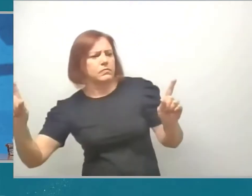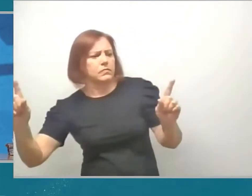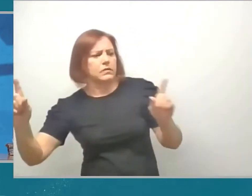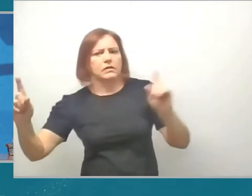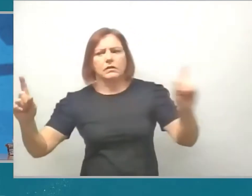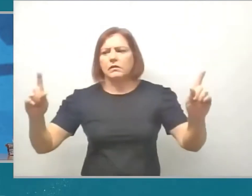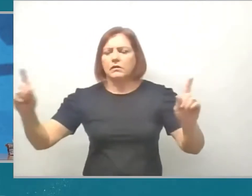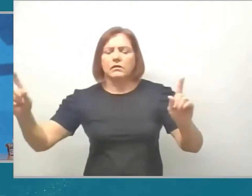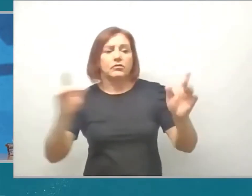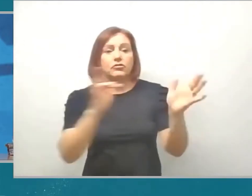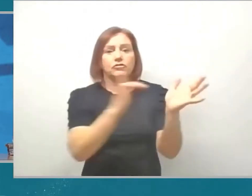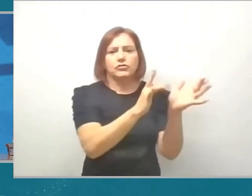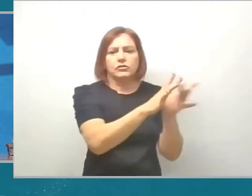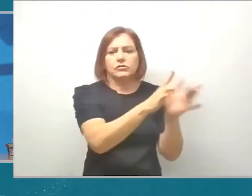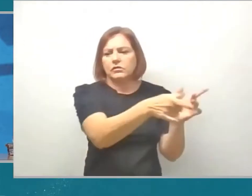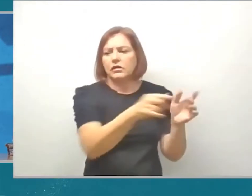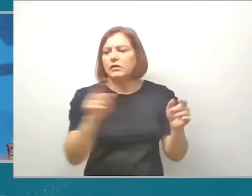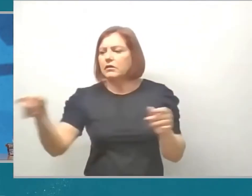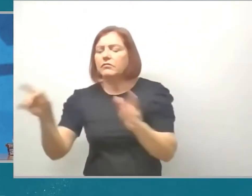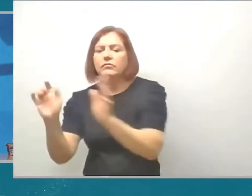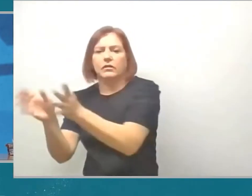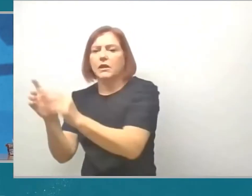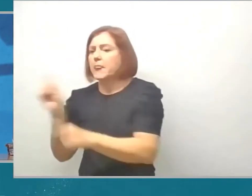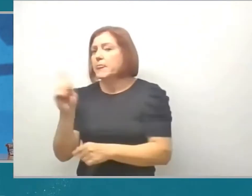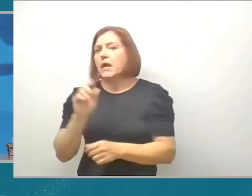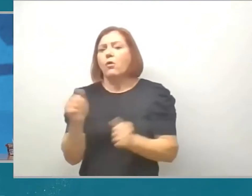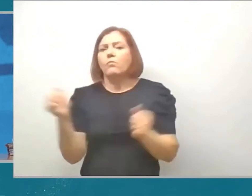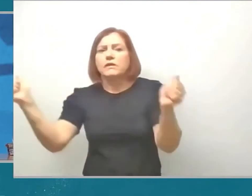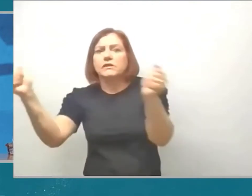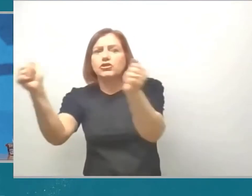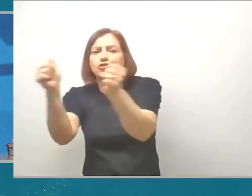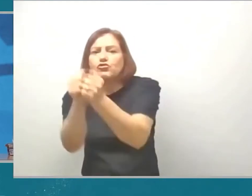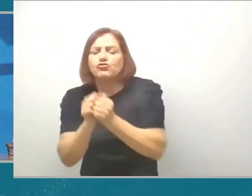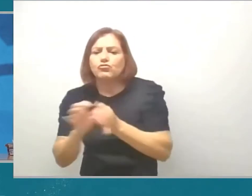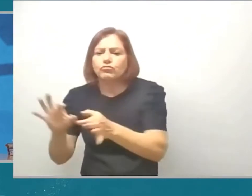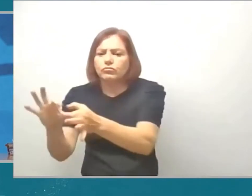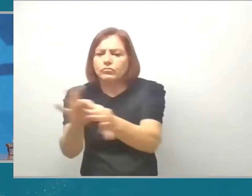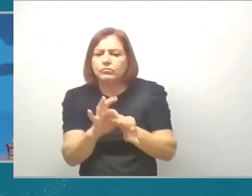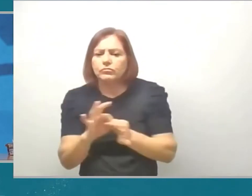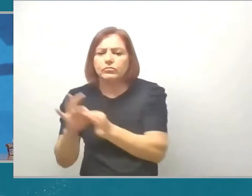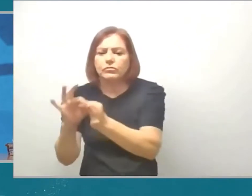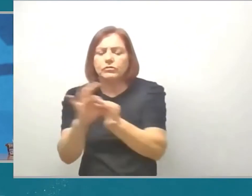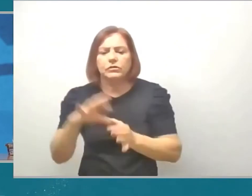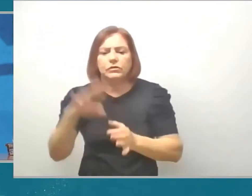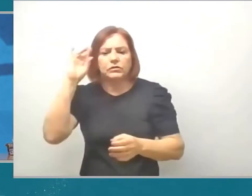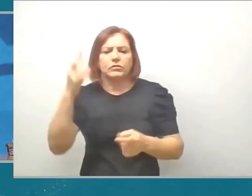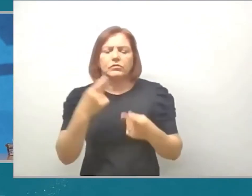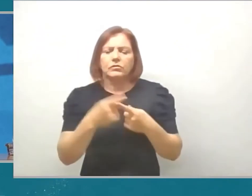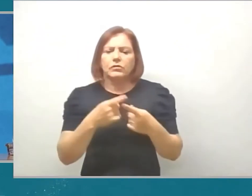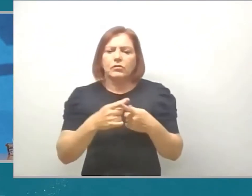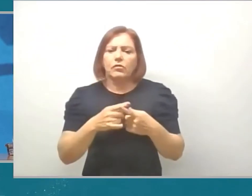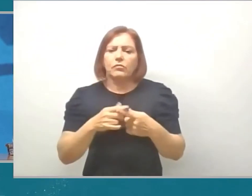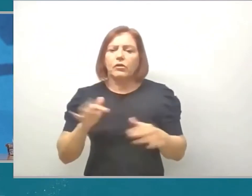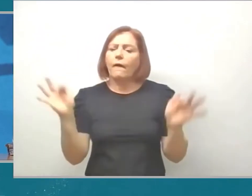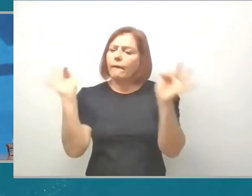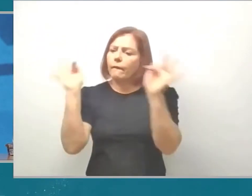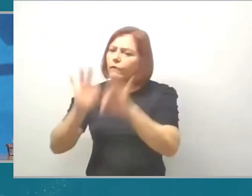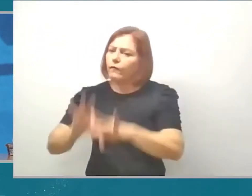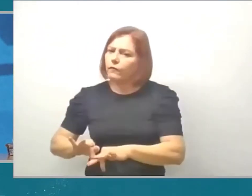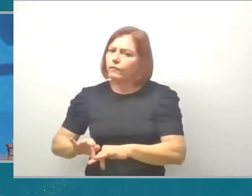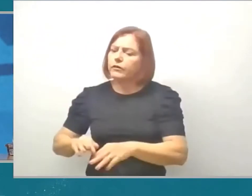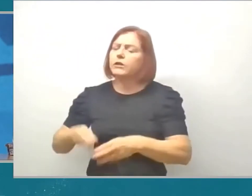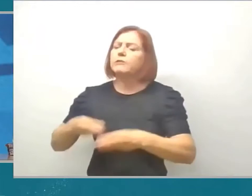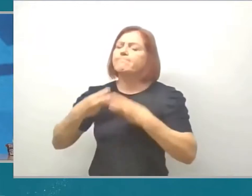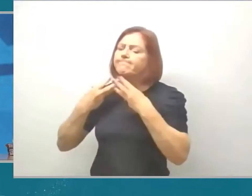se juntar ao Senhor, porque senão o seu fim é ser encarcerado. Aqui é o sentido.